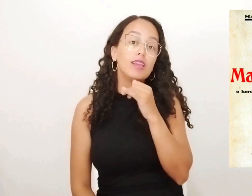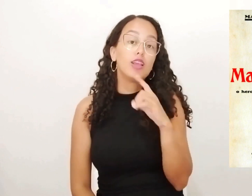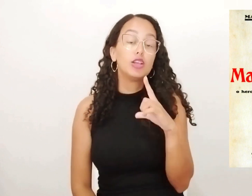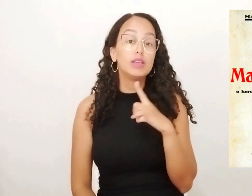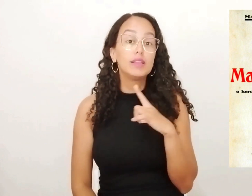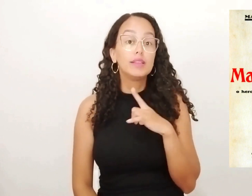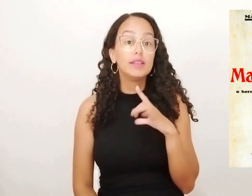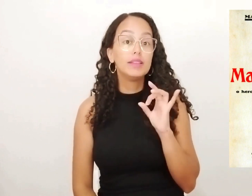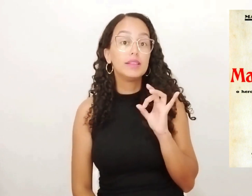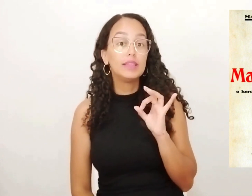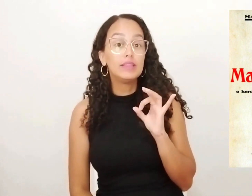Muiraquitã.